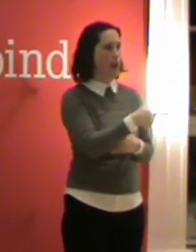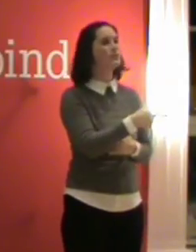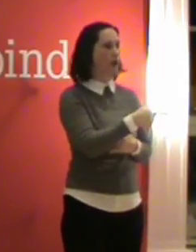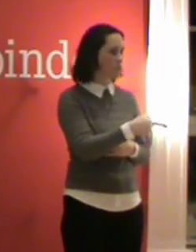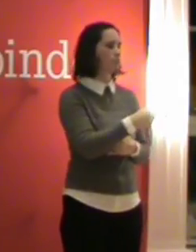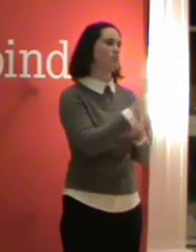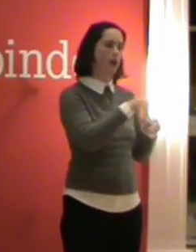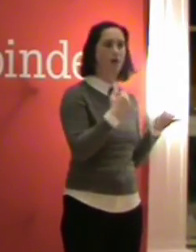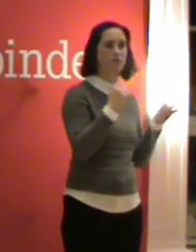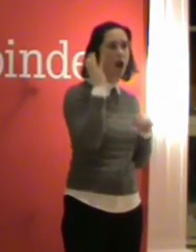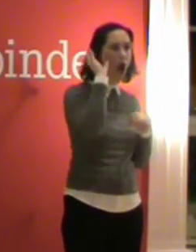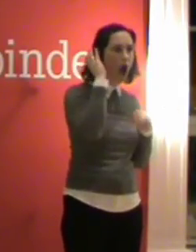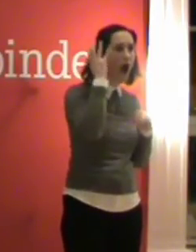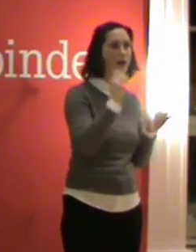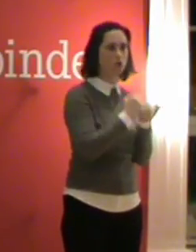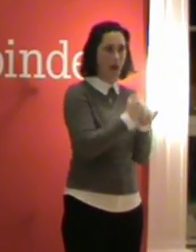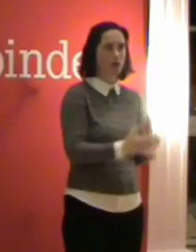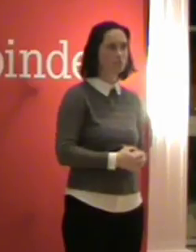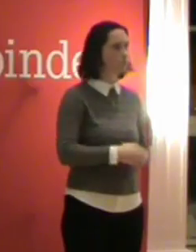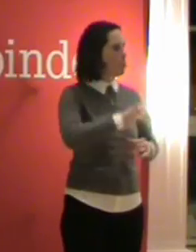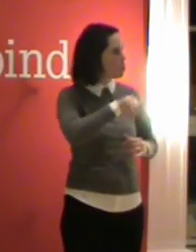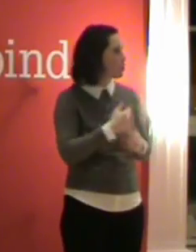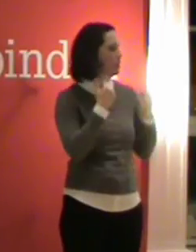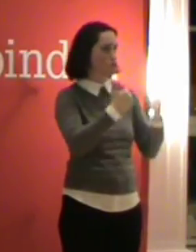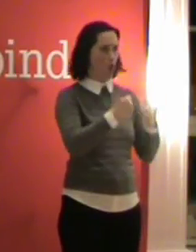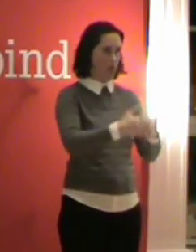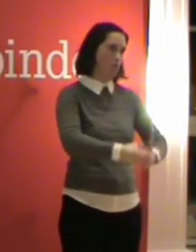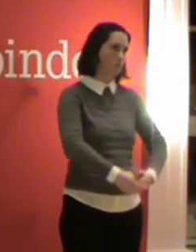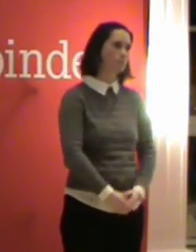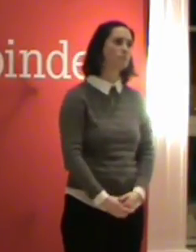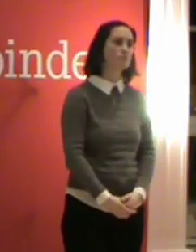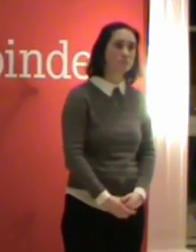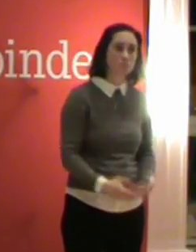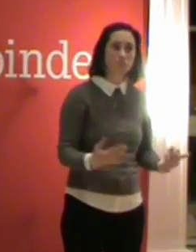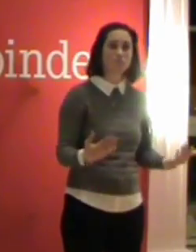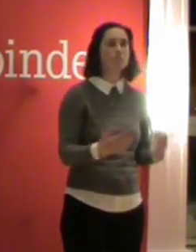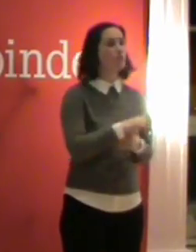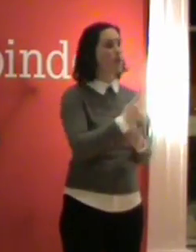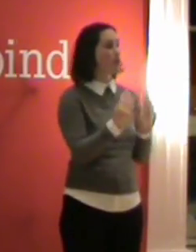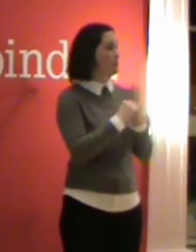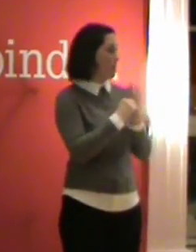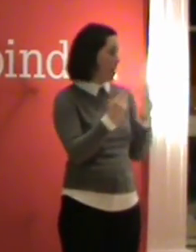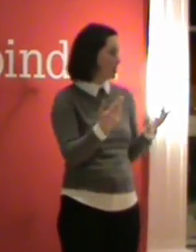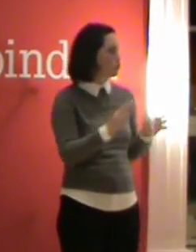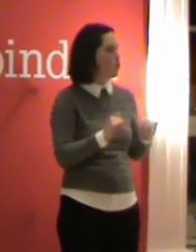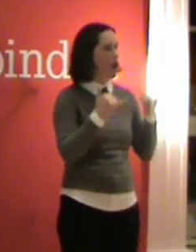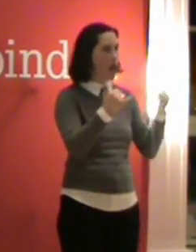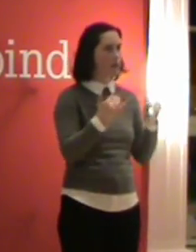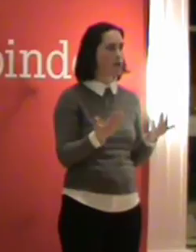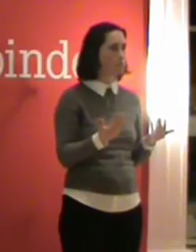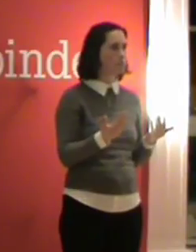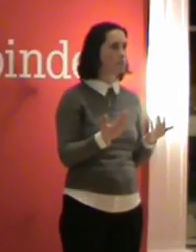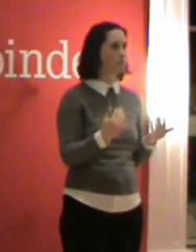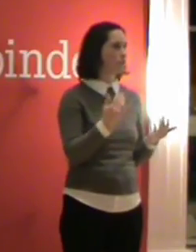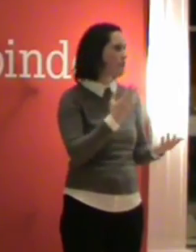Sendung gehen. Das ist also ein ganz tolles Projekt. Und wer dort mit vor Ort war, hat das erlebt,